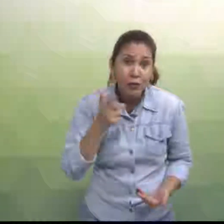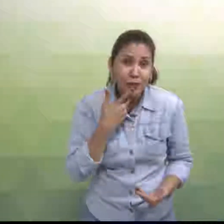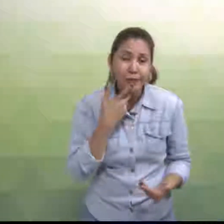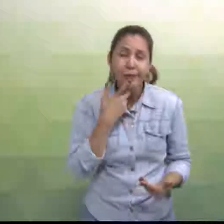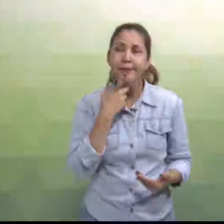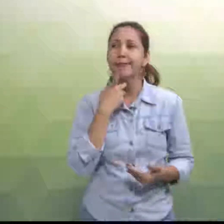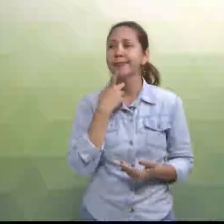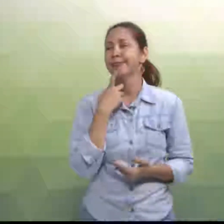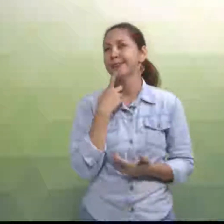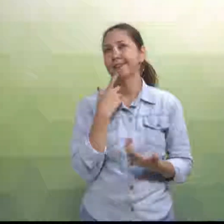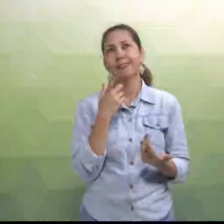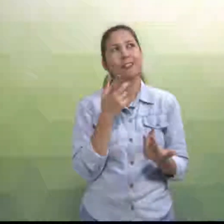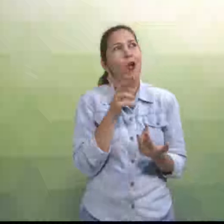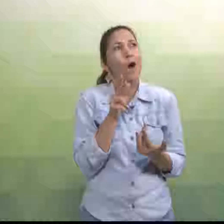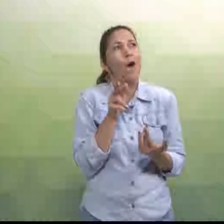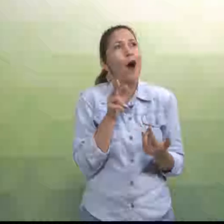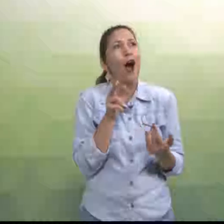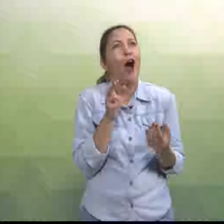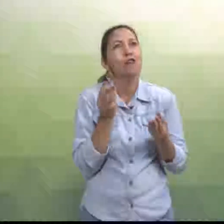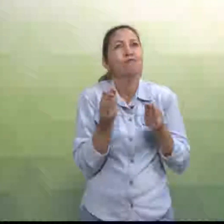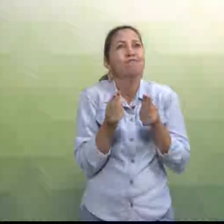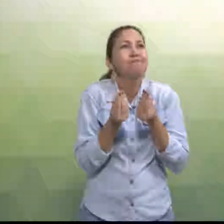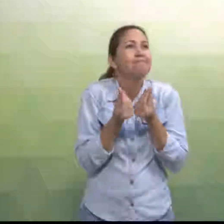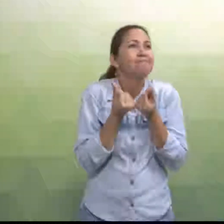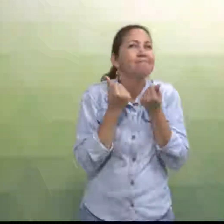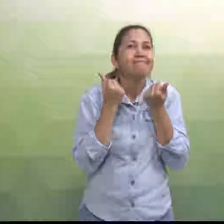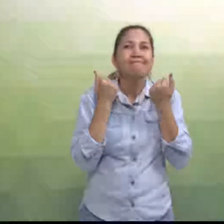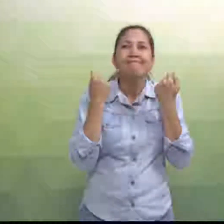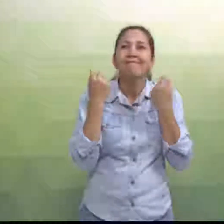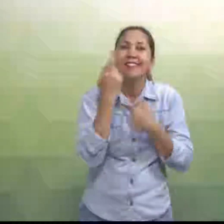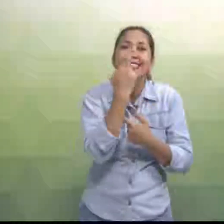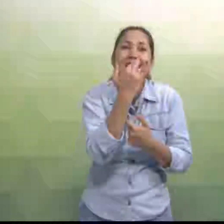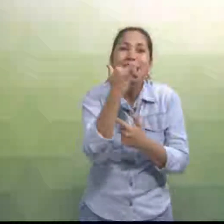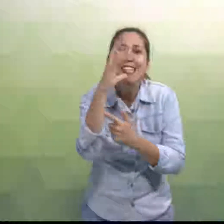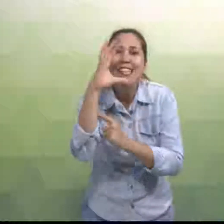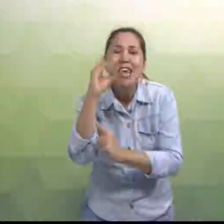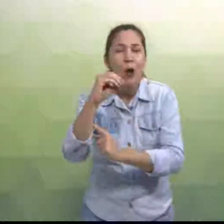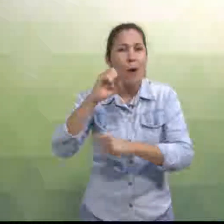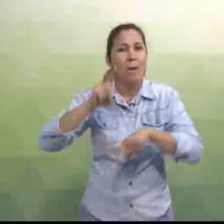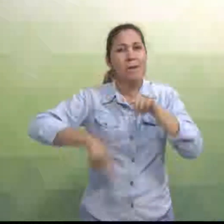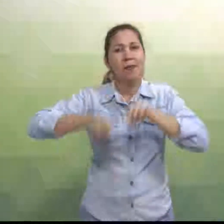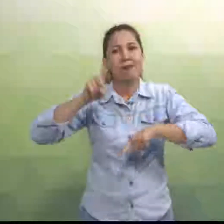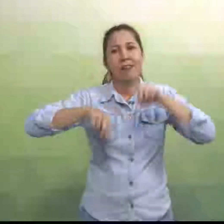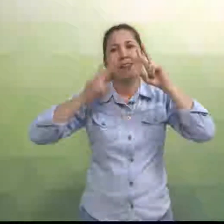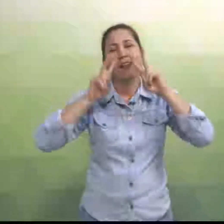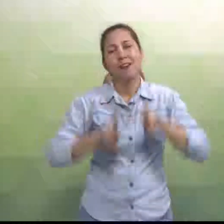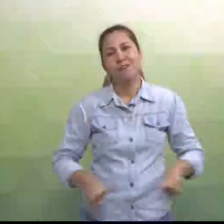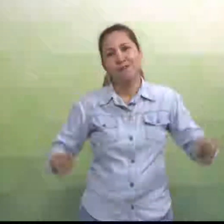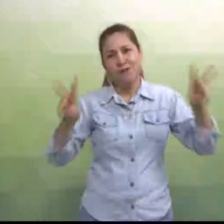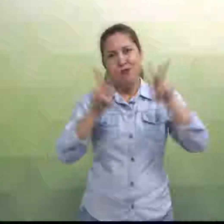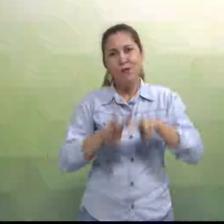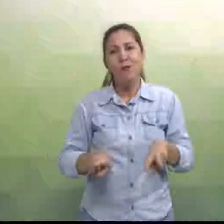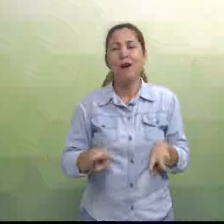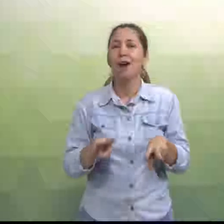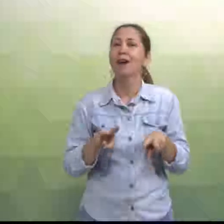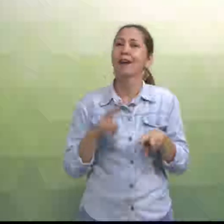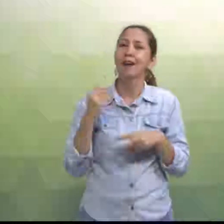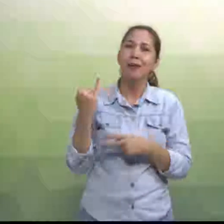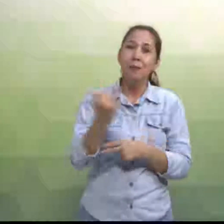Material com foco no surdo, como eu posso dizer? Tem que ser rico em material visual. Isso é o mais